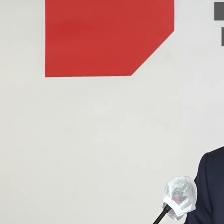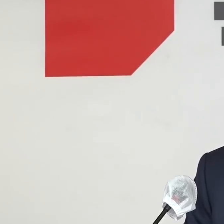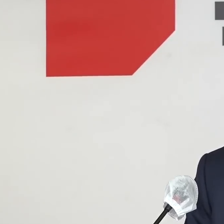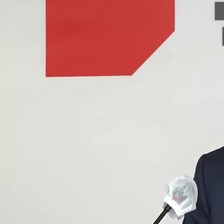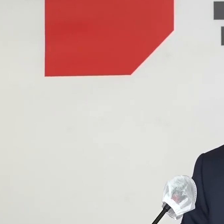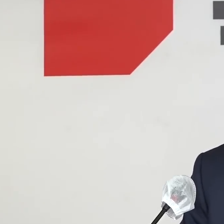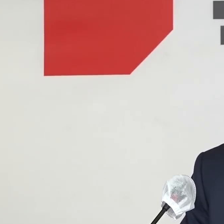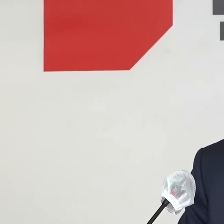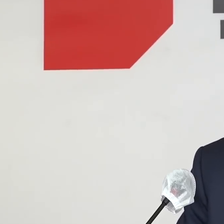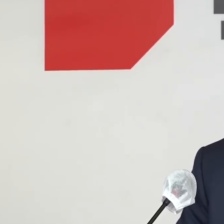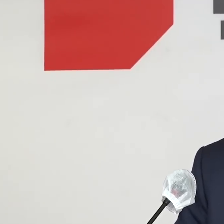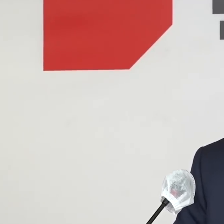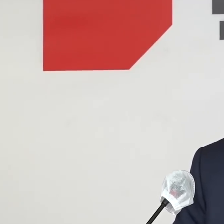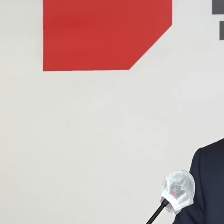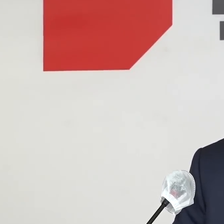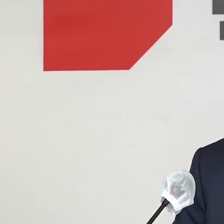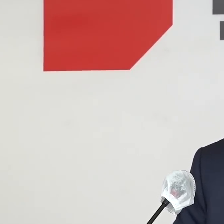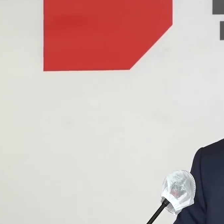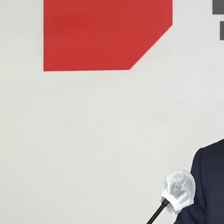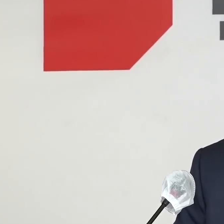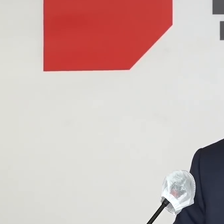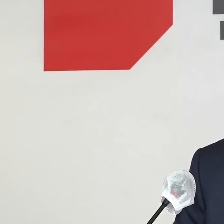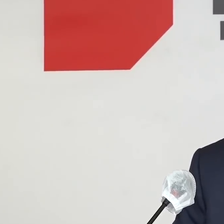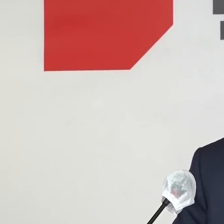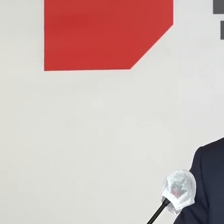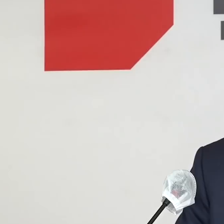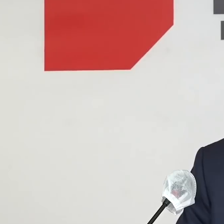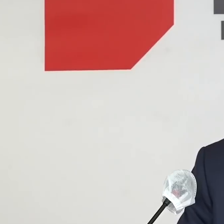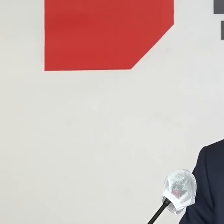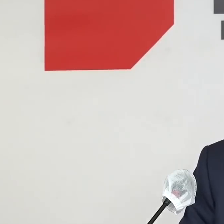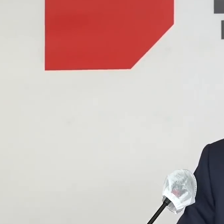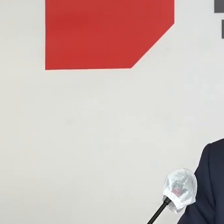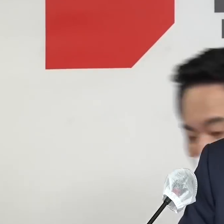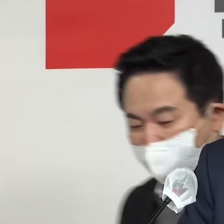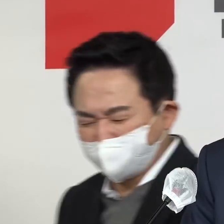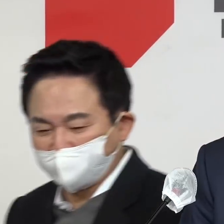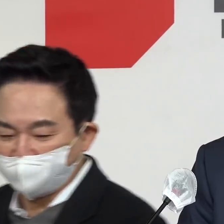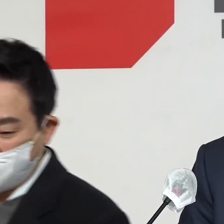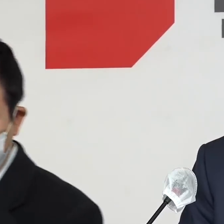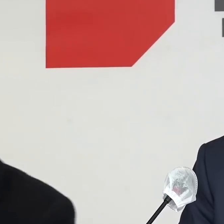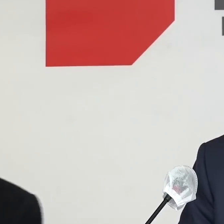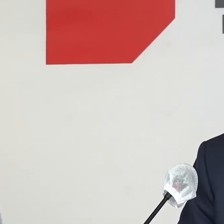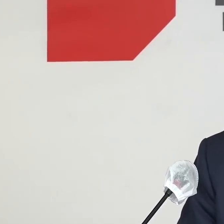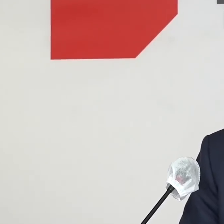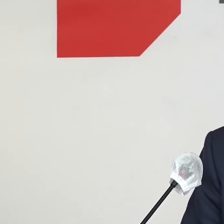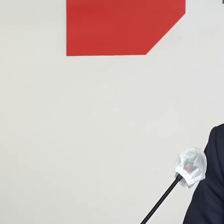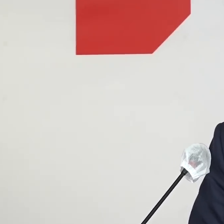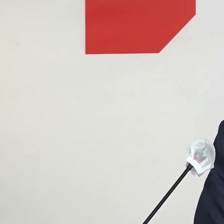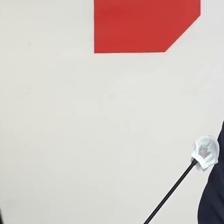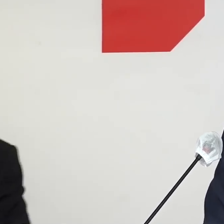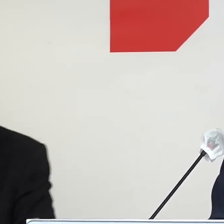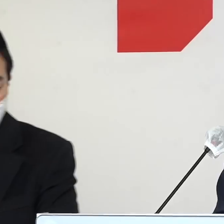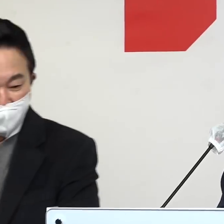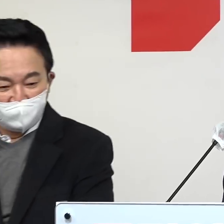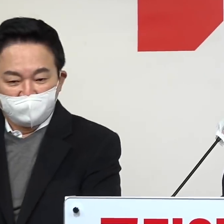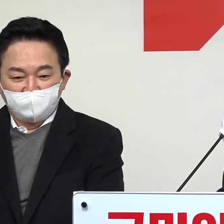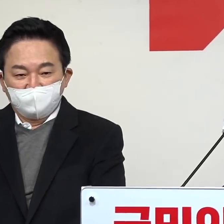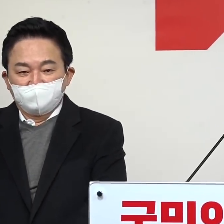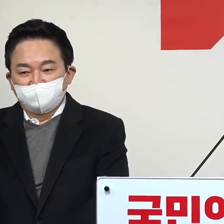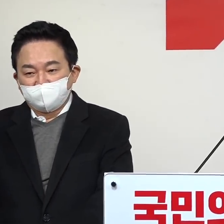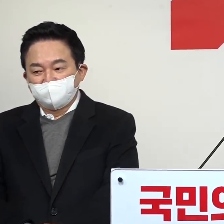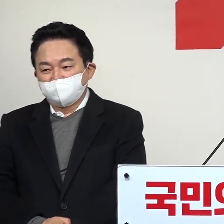네, 장애인이 마땅히 누려야 될 권리를 보장받기 위해서 다섯 가지 폭넓은 공약에 대한